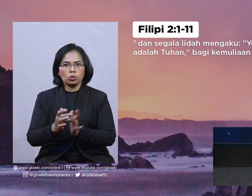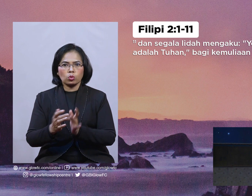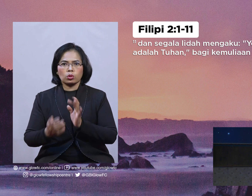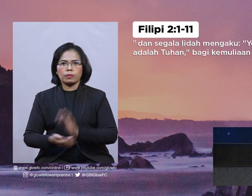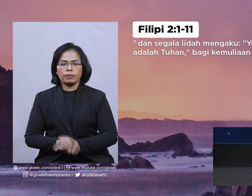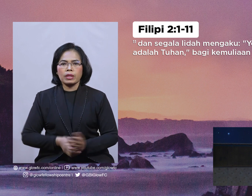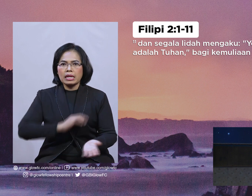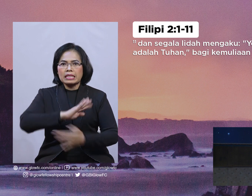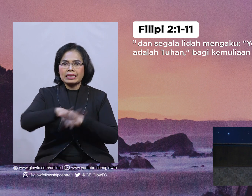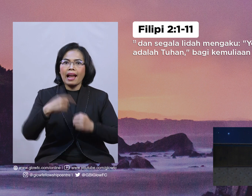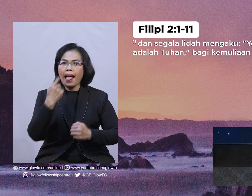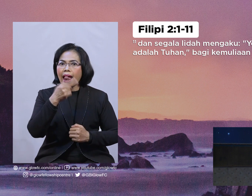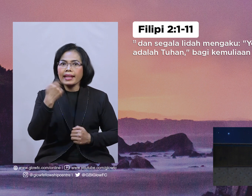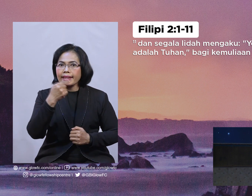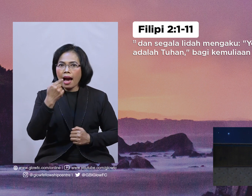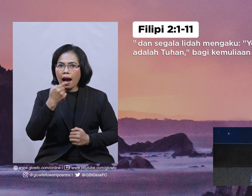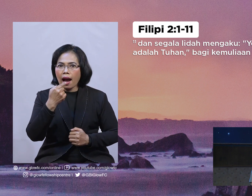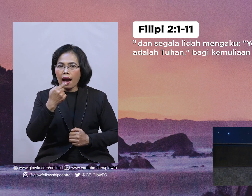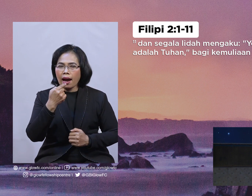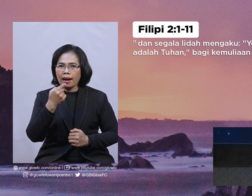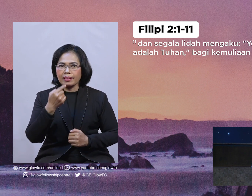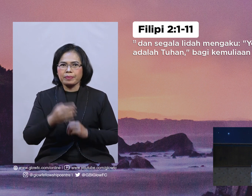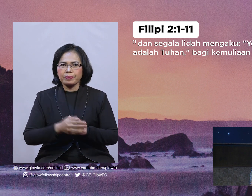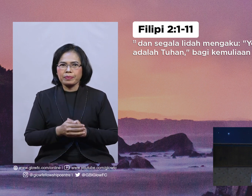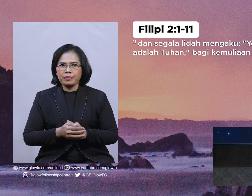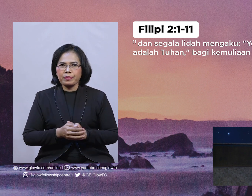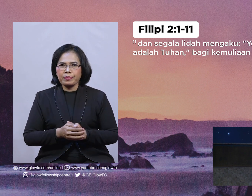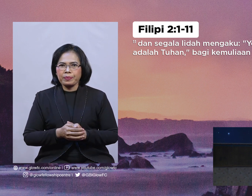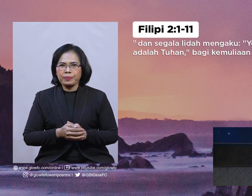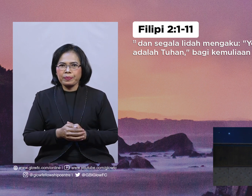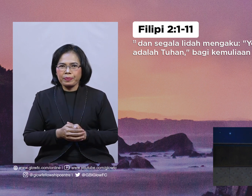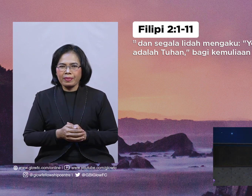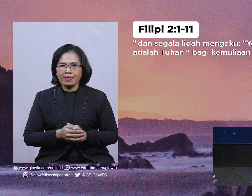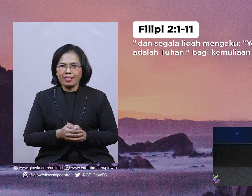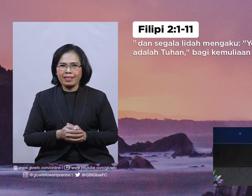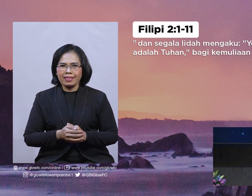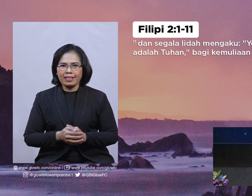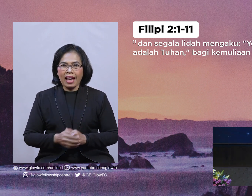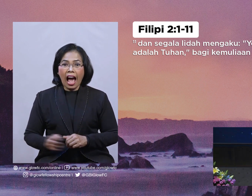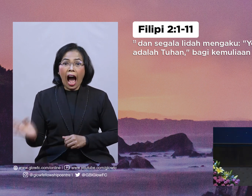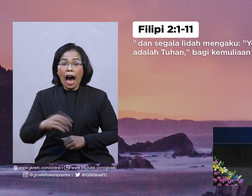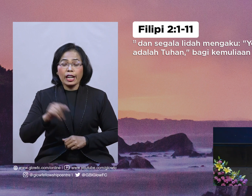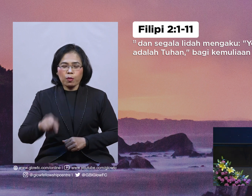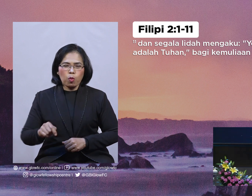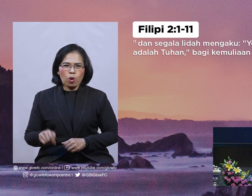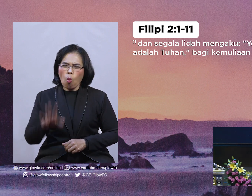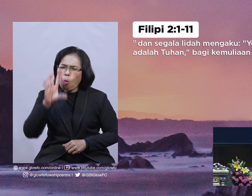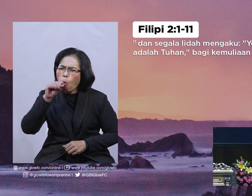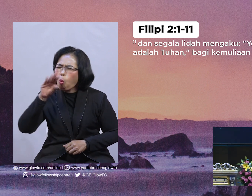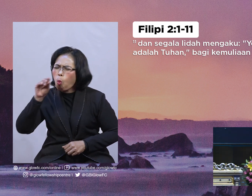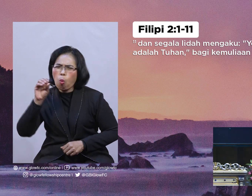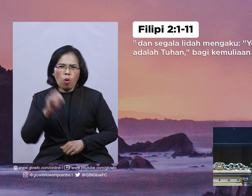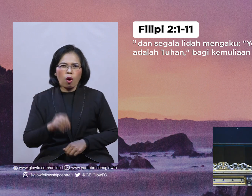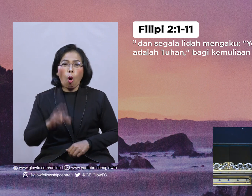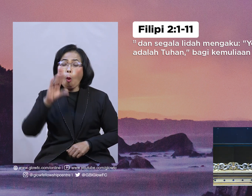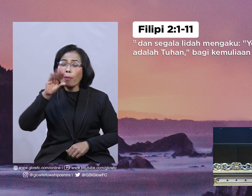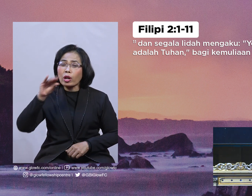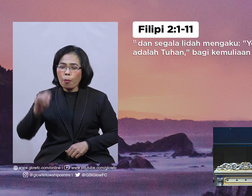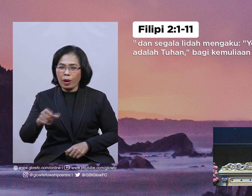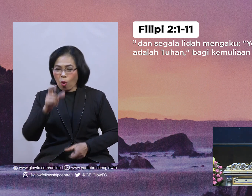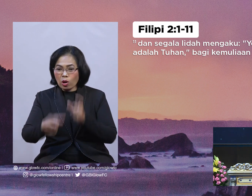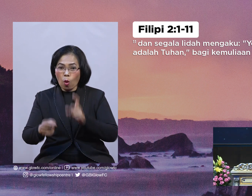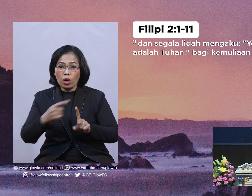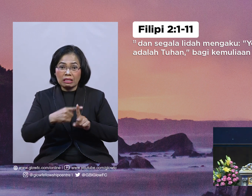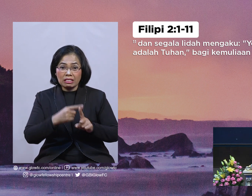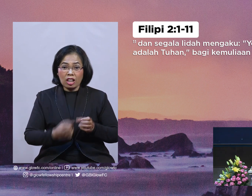dan segala lidah Wu Haleluya hari-hari ini orang boleh memaki-maki orang kristen hari-hari ini orang boleh